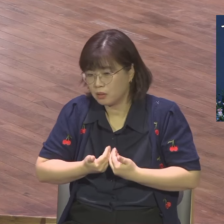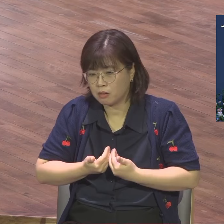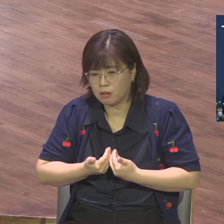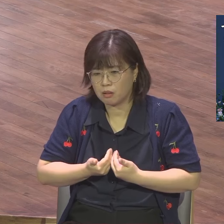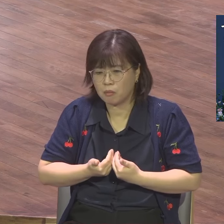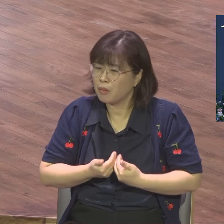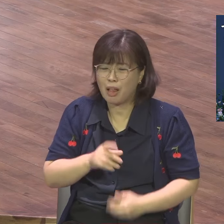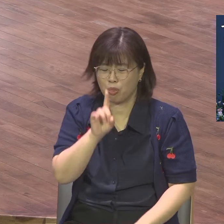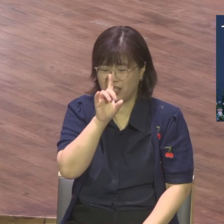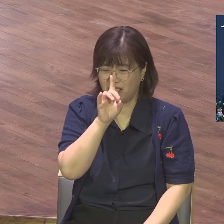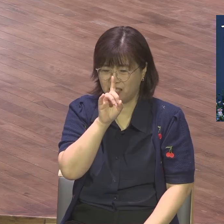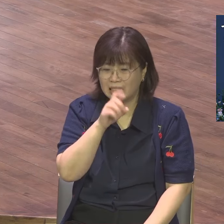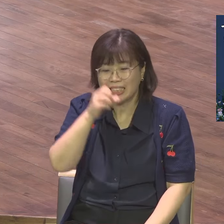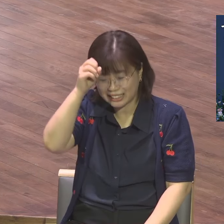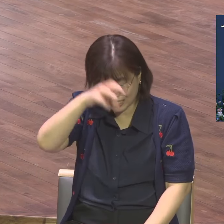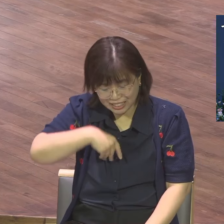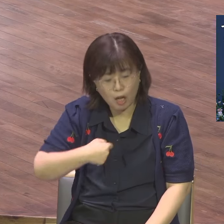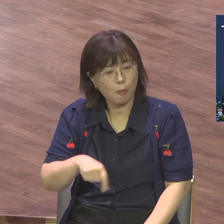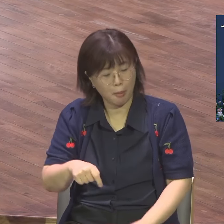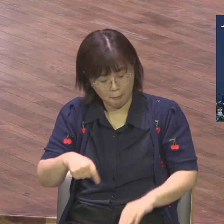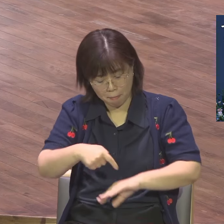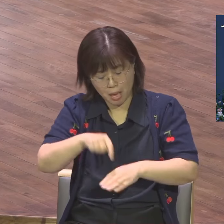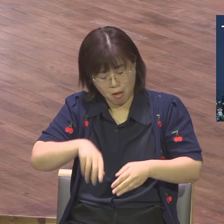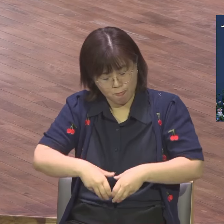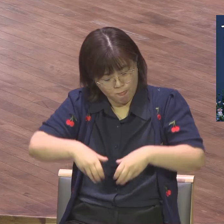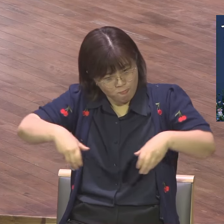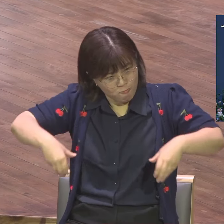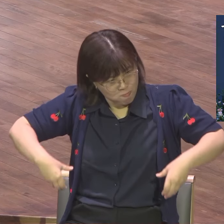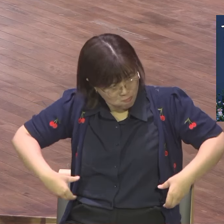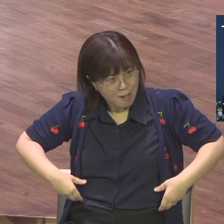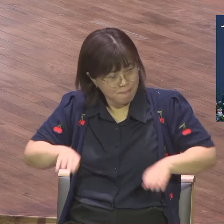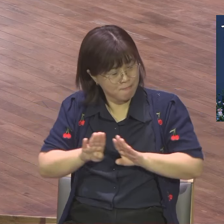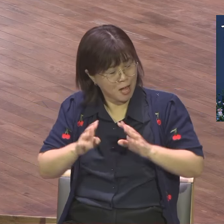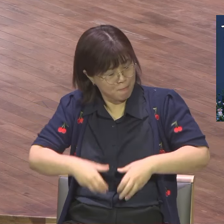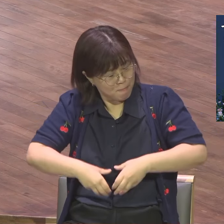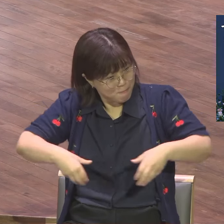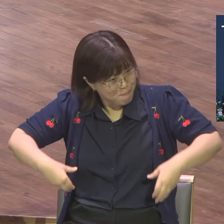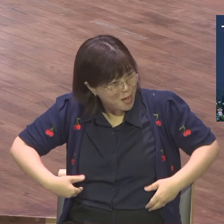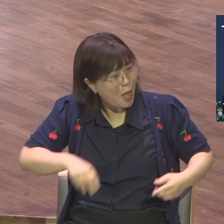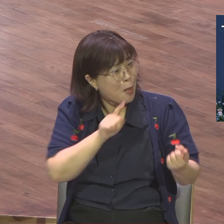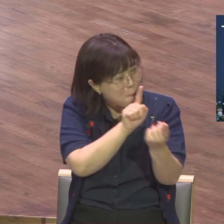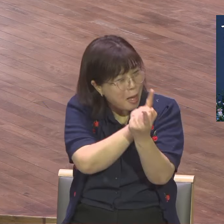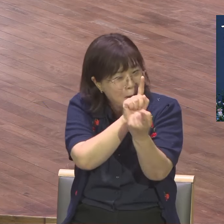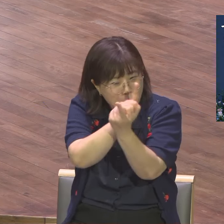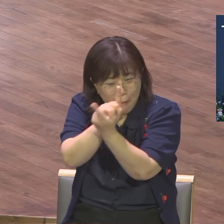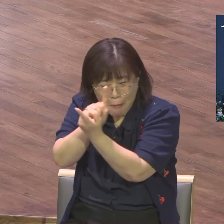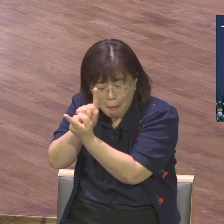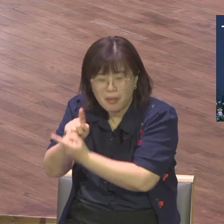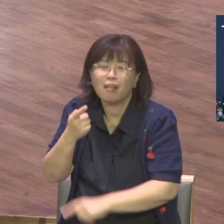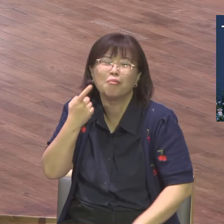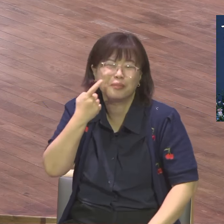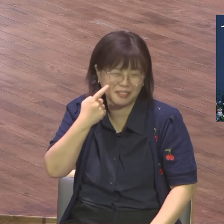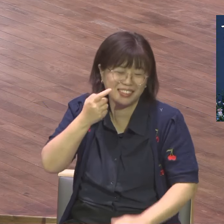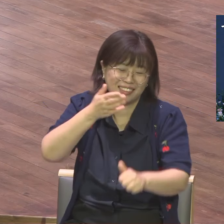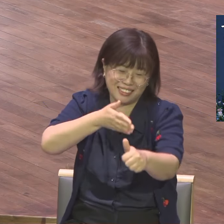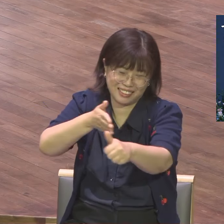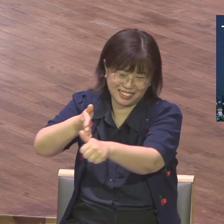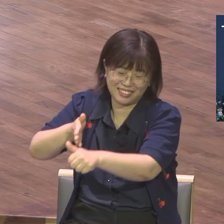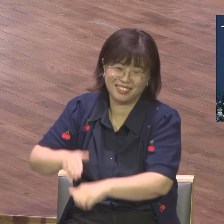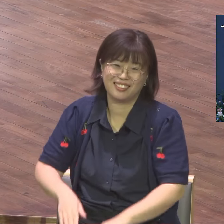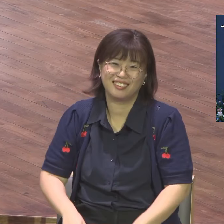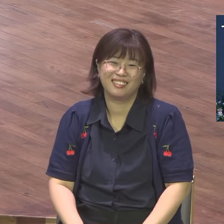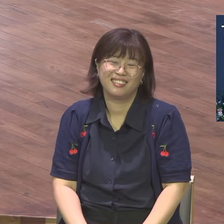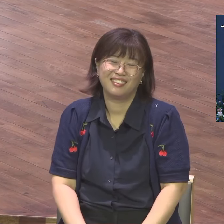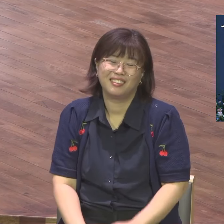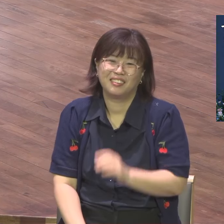우리가 아가서 말씀을 영적으로 접근할 필요가 있어요. 남녀간의 에로스적인 사랑으로 접근하면